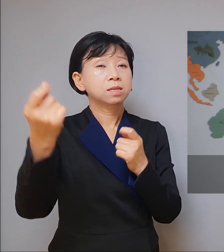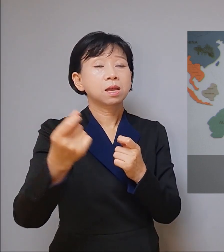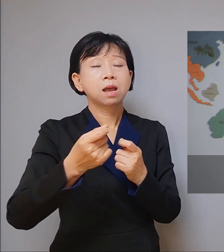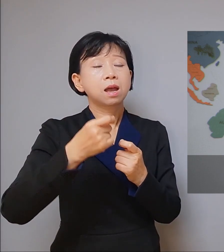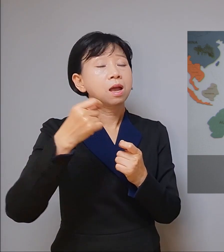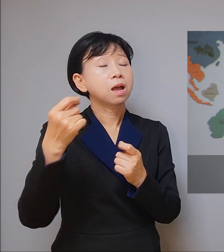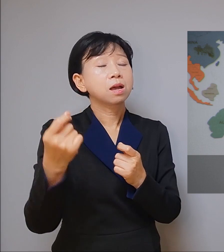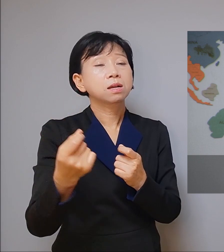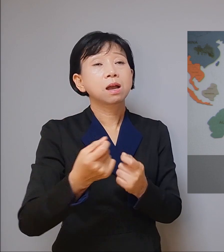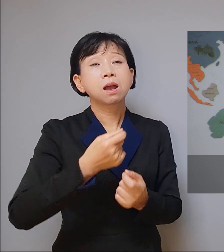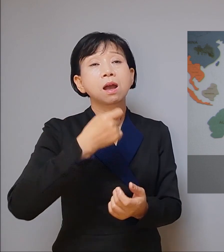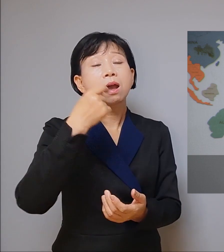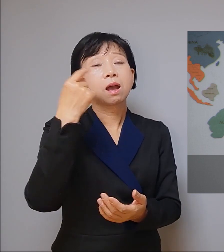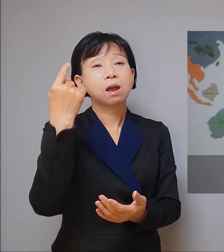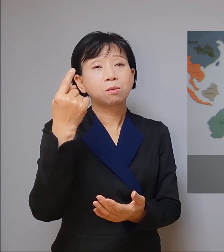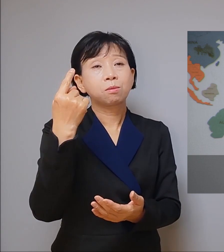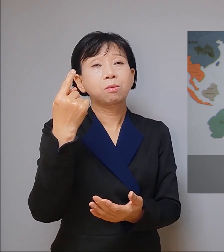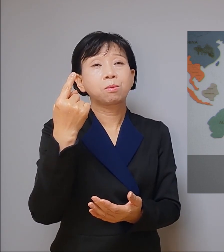새날이